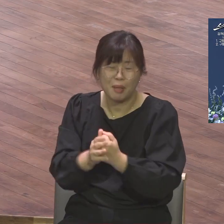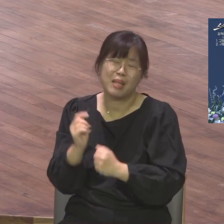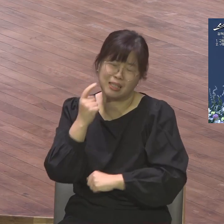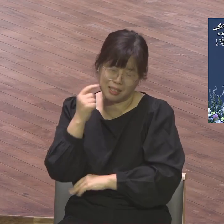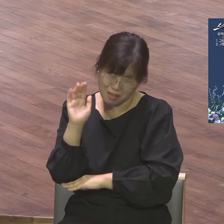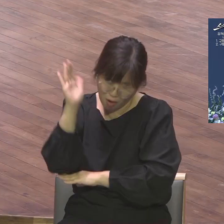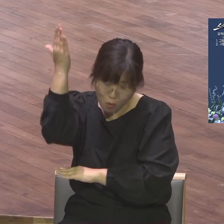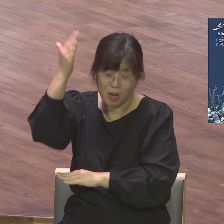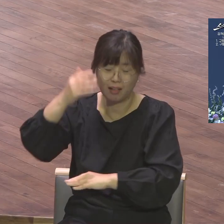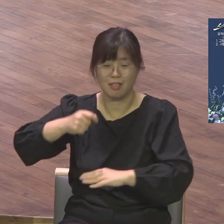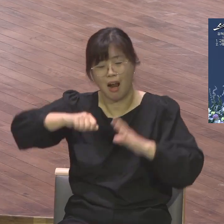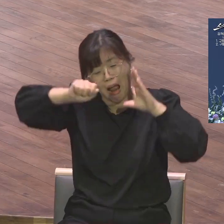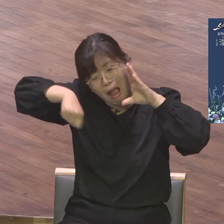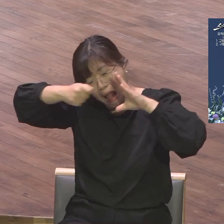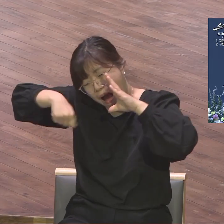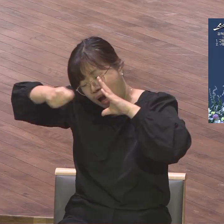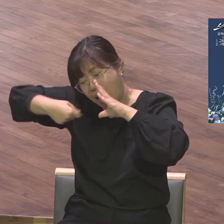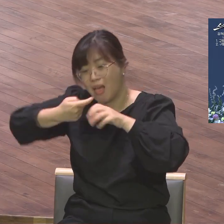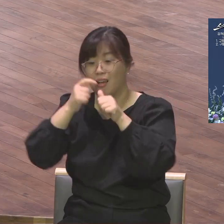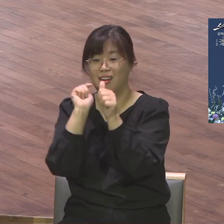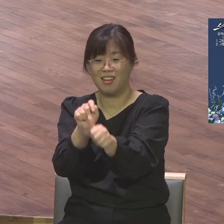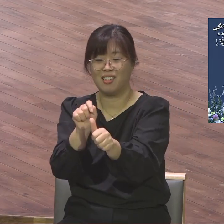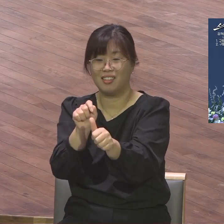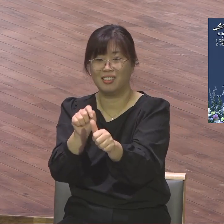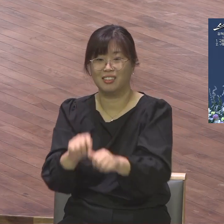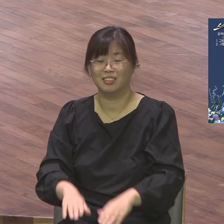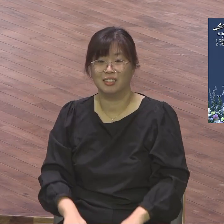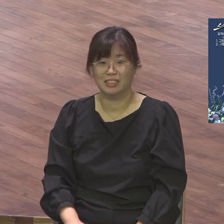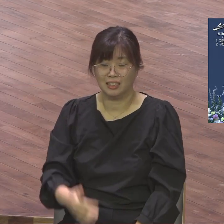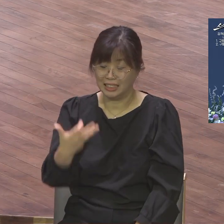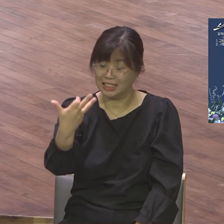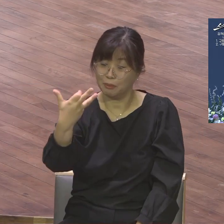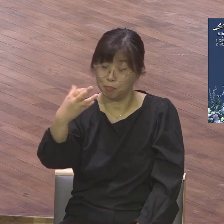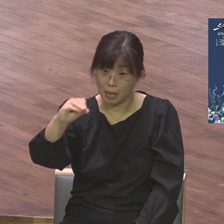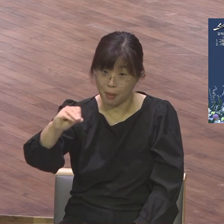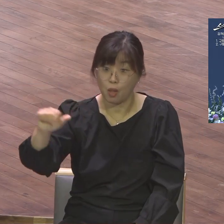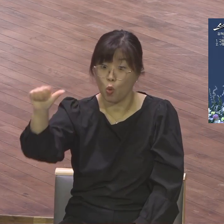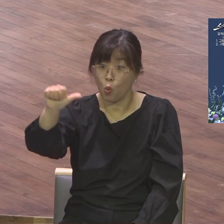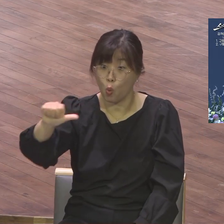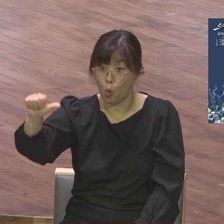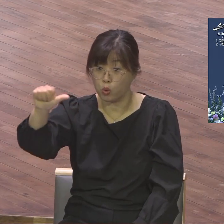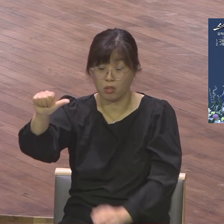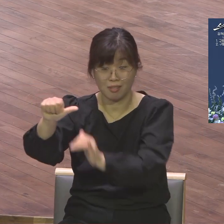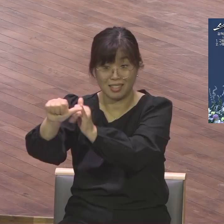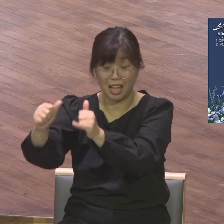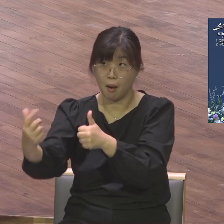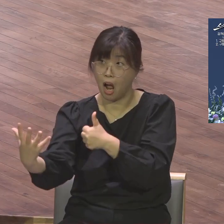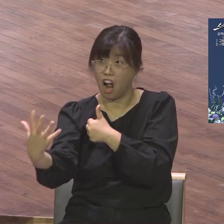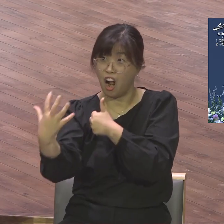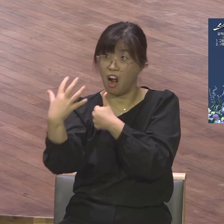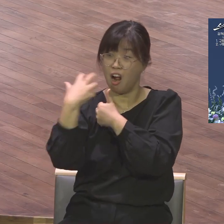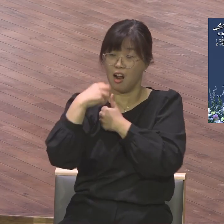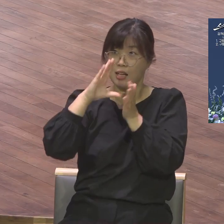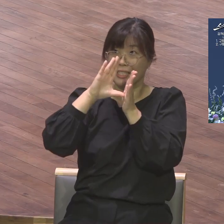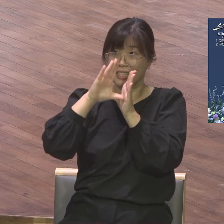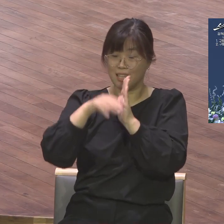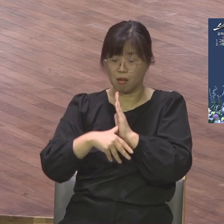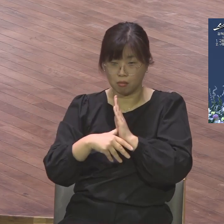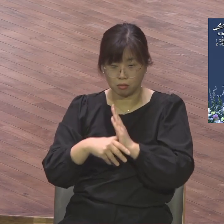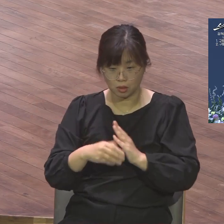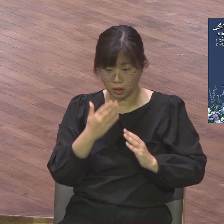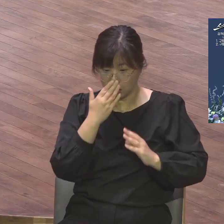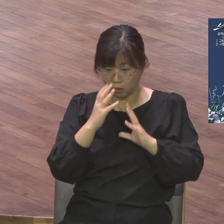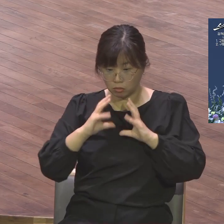남유다 히스기야 왕 시절 18만 5천 명의 아수르 군대가 쳐들어왔을 때 이스라엘은 감당할 수 없어요. 18만